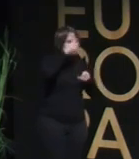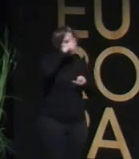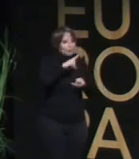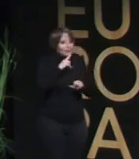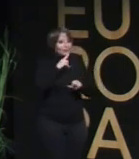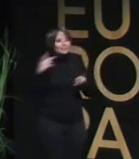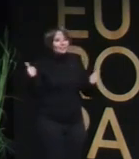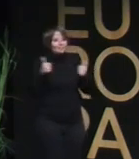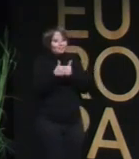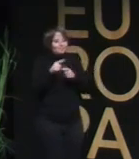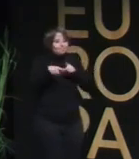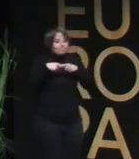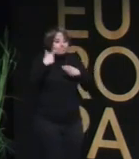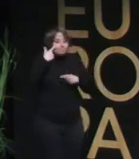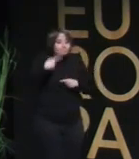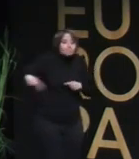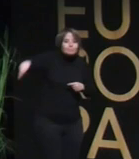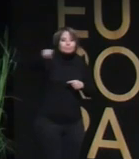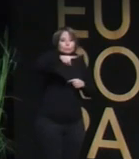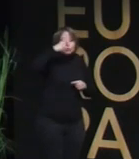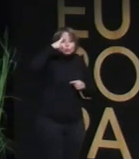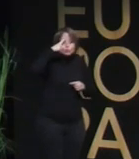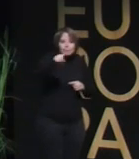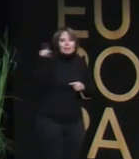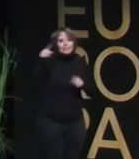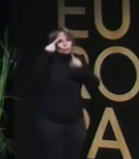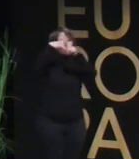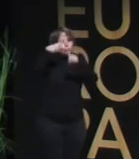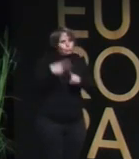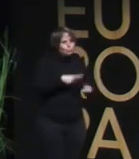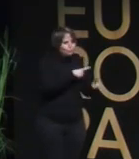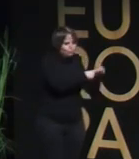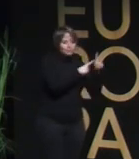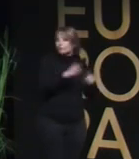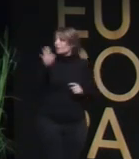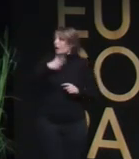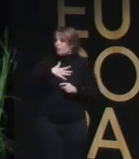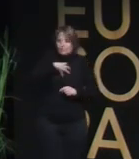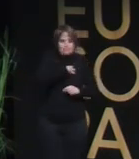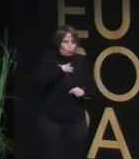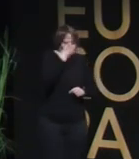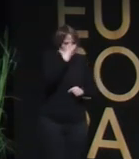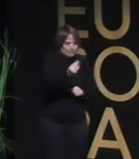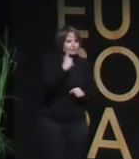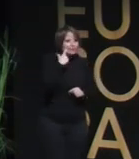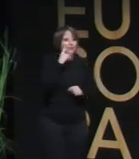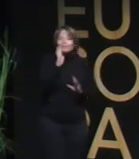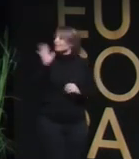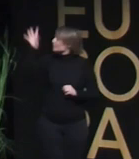filiales. Espero que todos los que estéis aquí sepáis que esto es diferente. A mí a veces me cuesta, ¿eh? Yo suelo decir